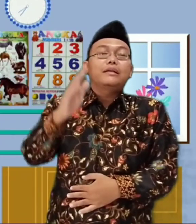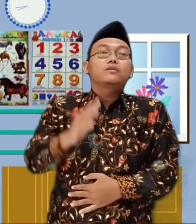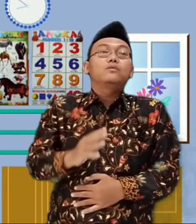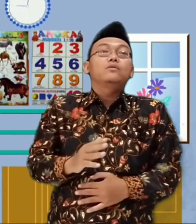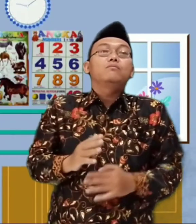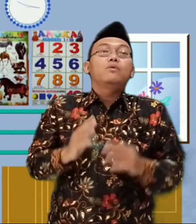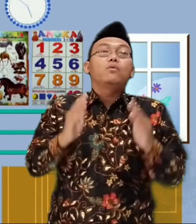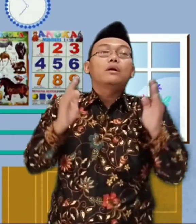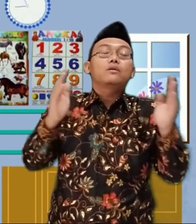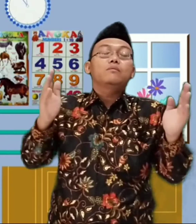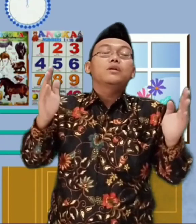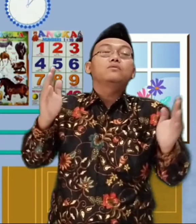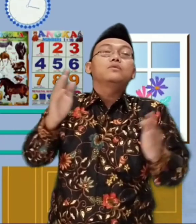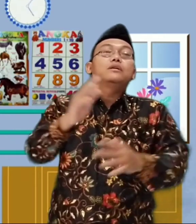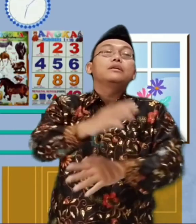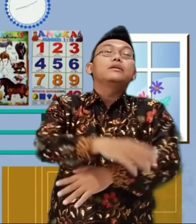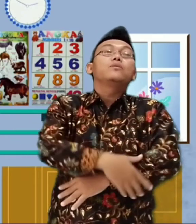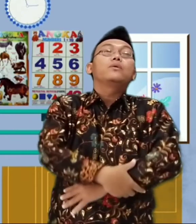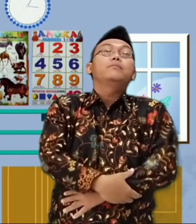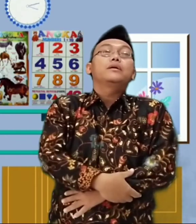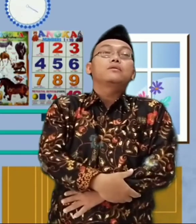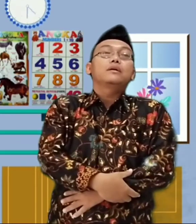Assalamualaikum warahmatullahi wabarakatuh.